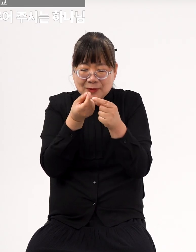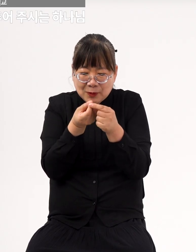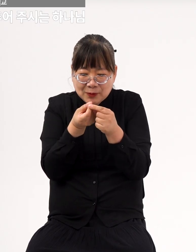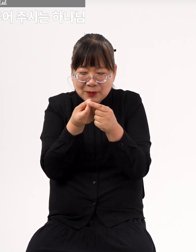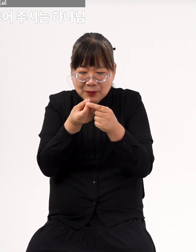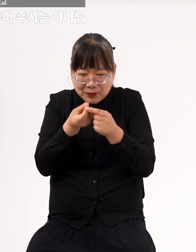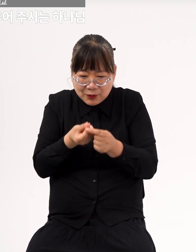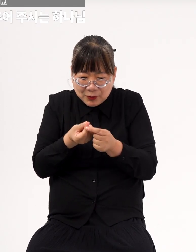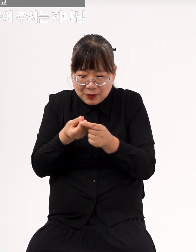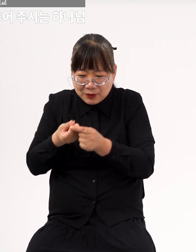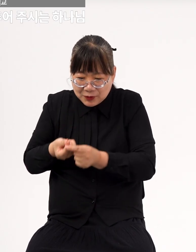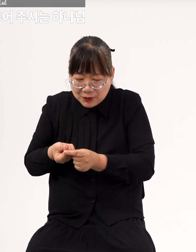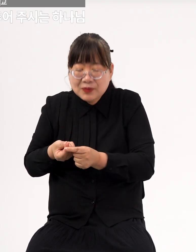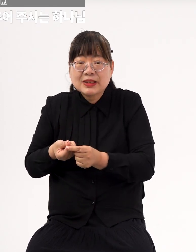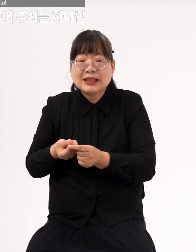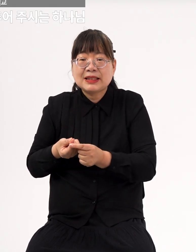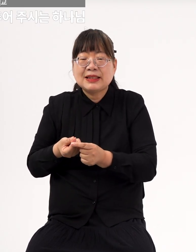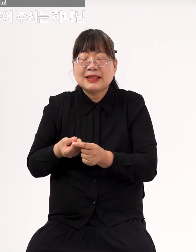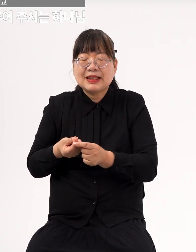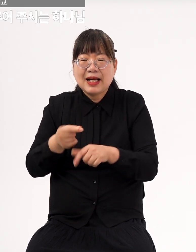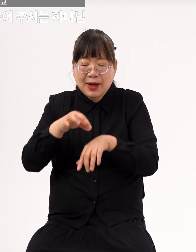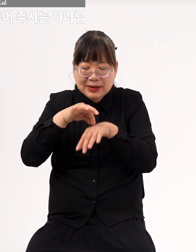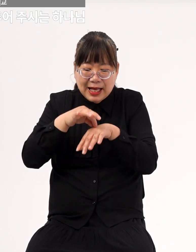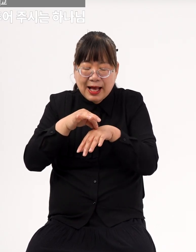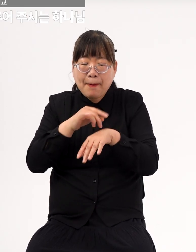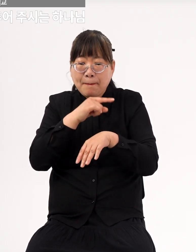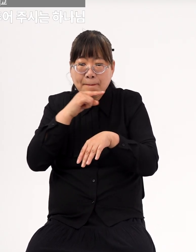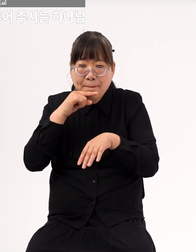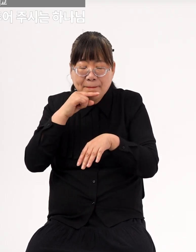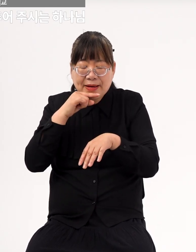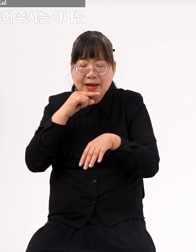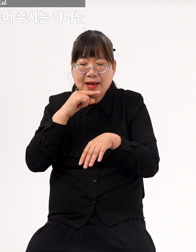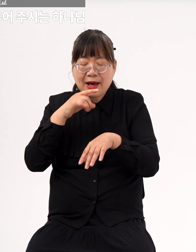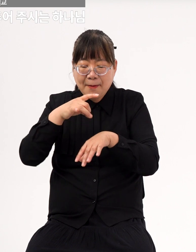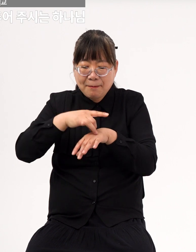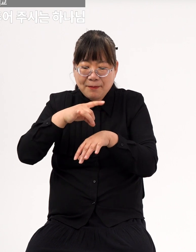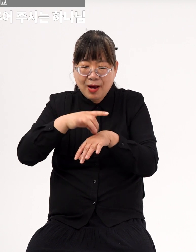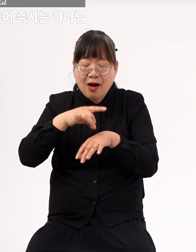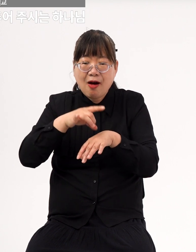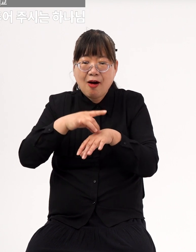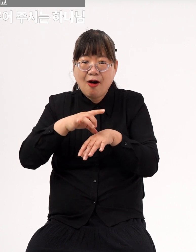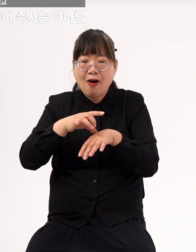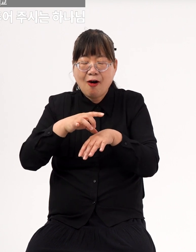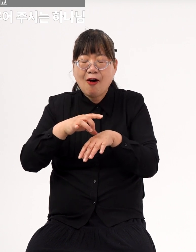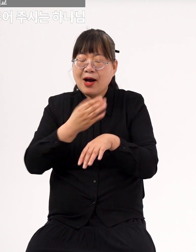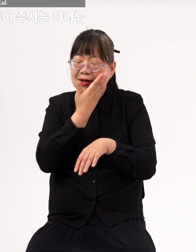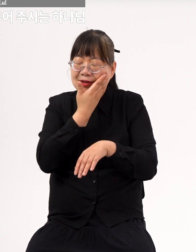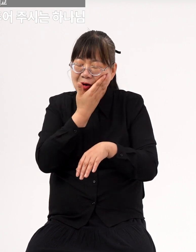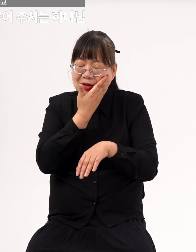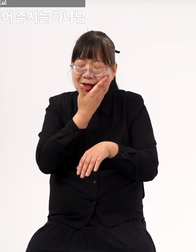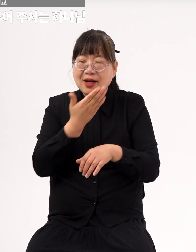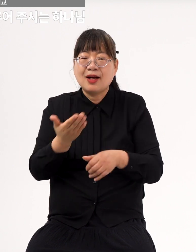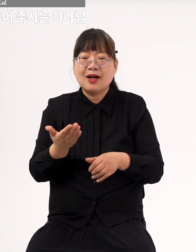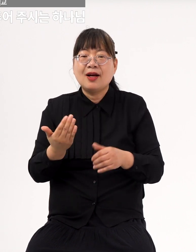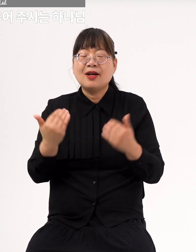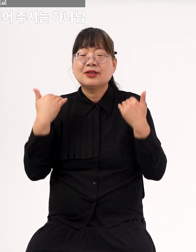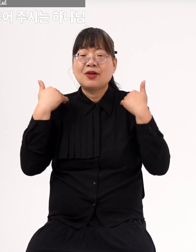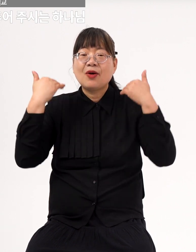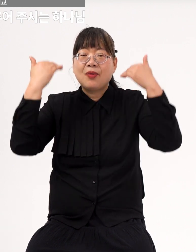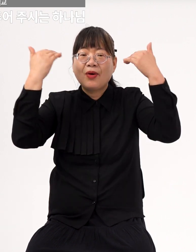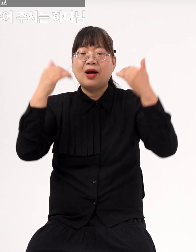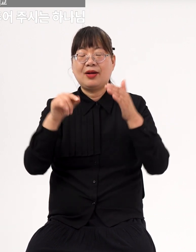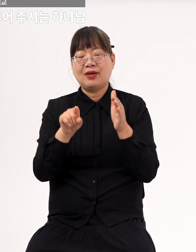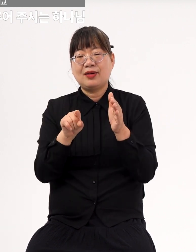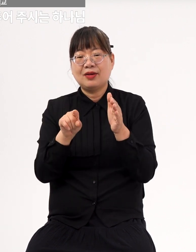숟가락씩 실질적으로 살이 되고 피가 되고 뼈가 되도록 가르쳐 가시는 거예요.